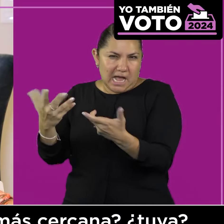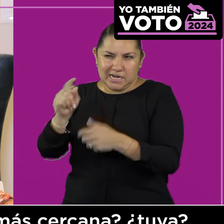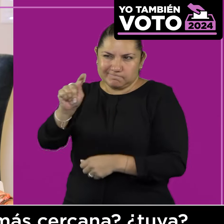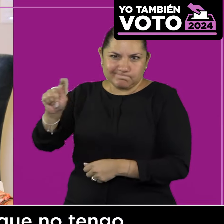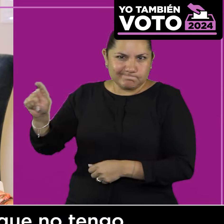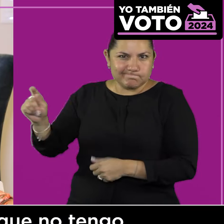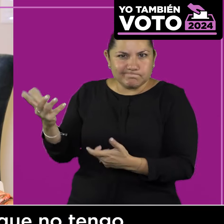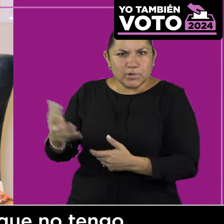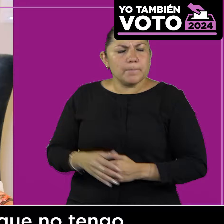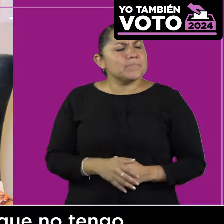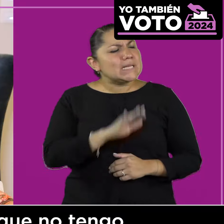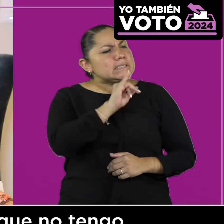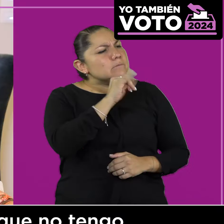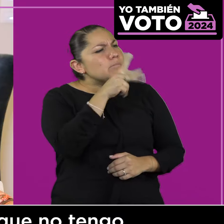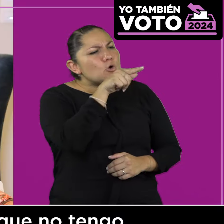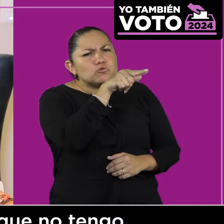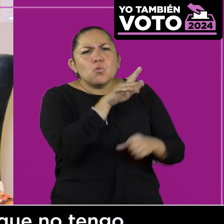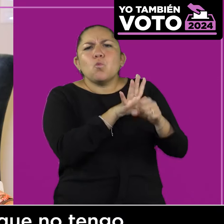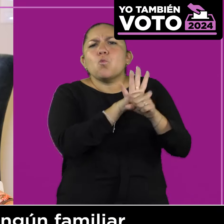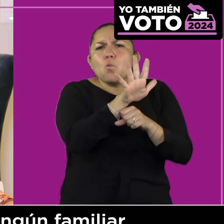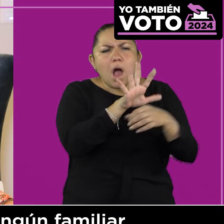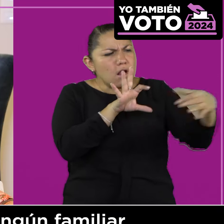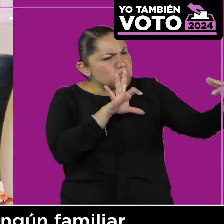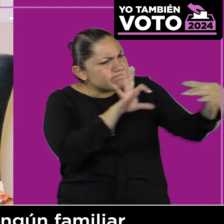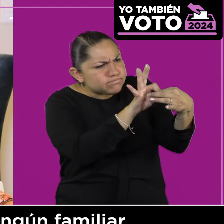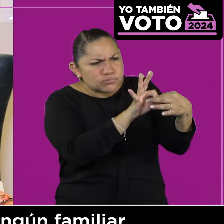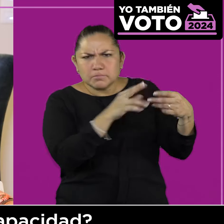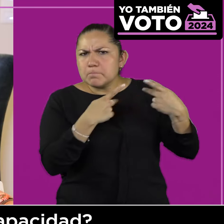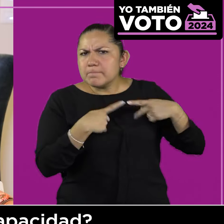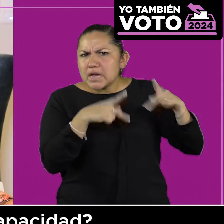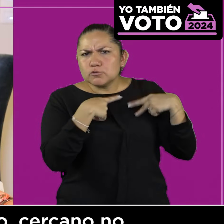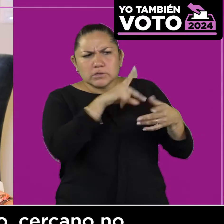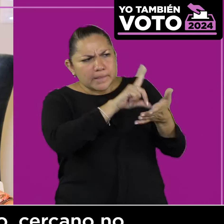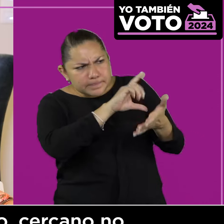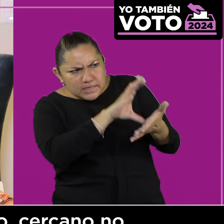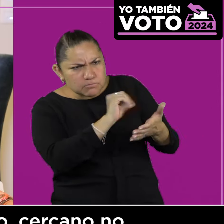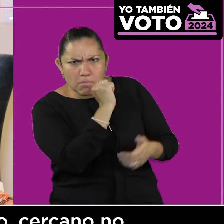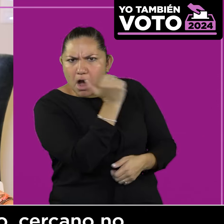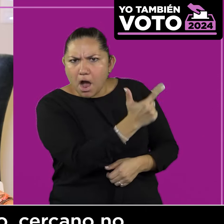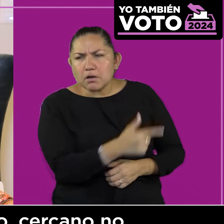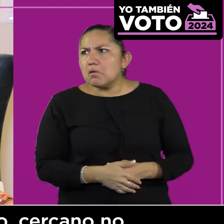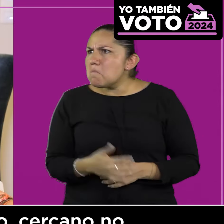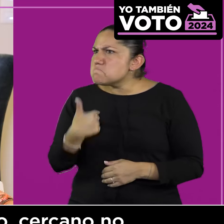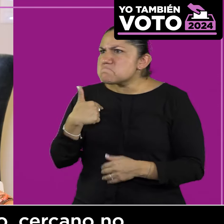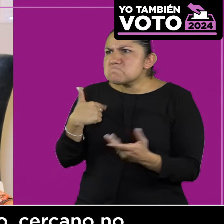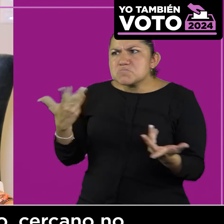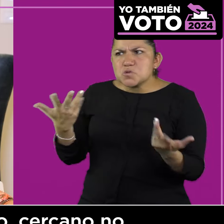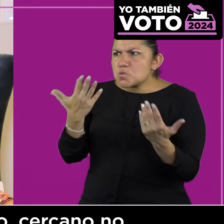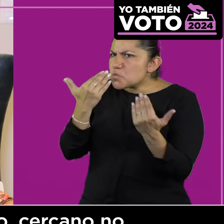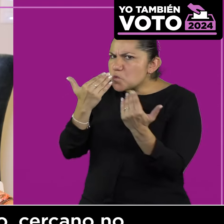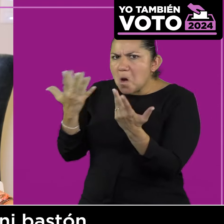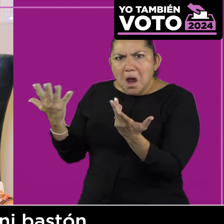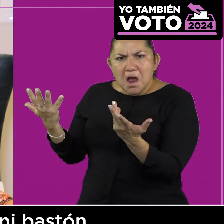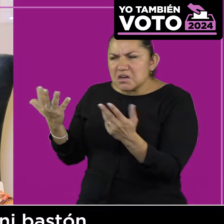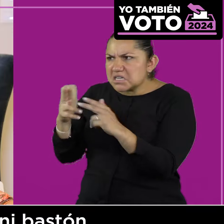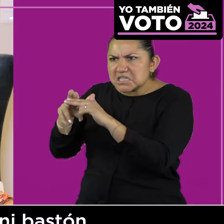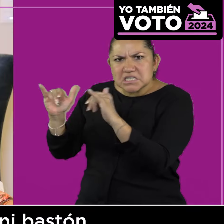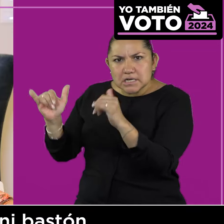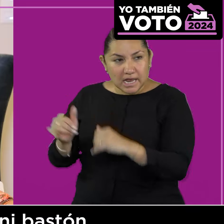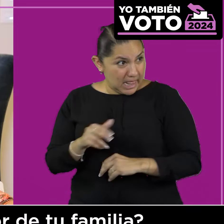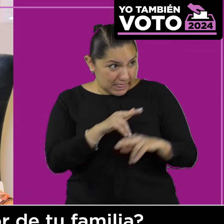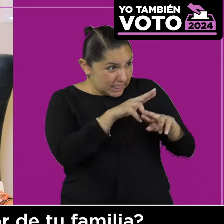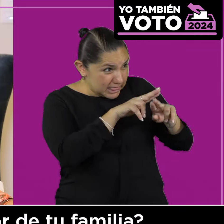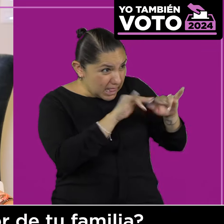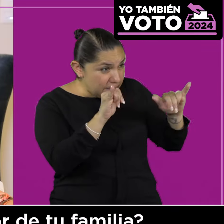tuya mía Fíjate que no tengo no tien unn familiar con discapacidad te que no no cercana cercana no usa ni